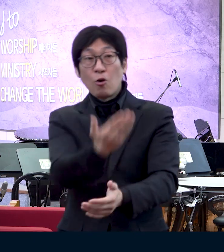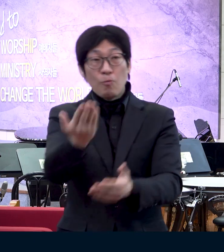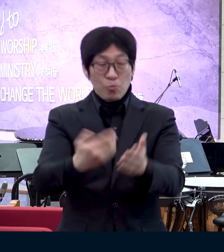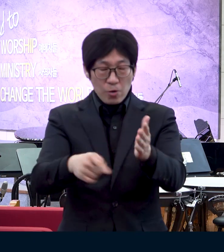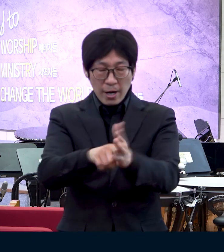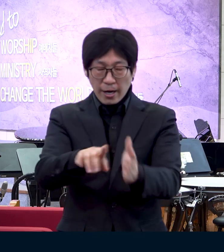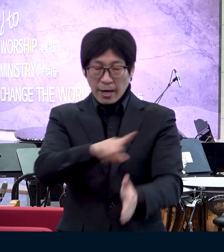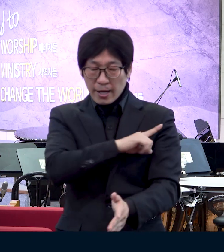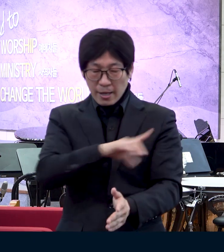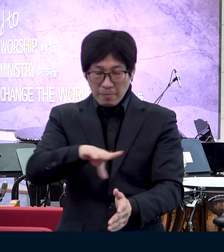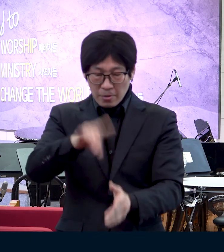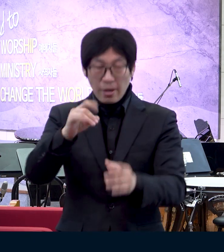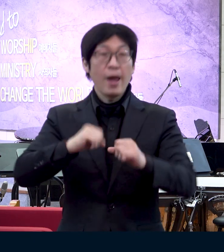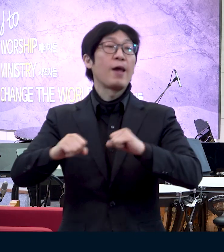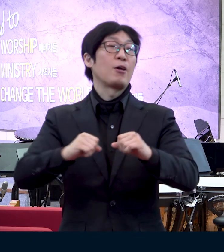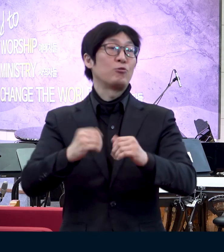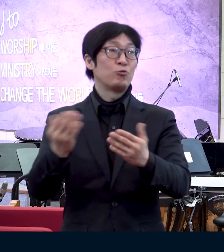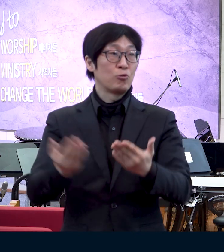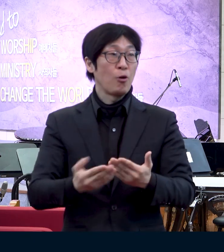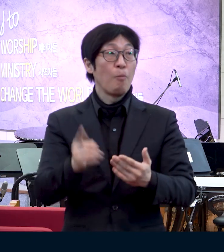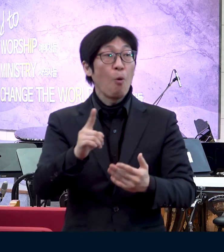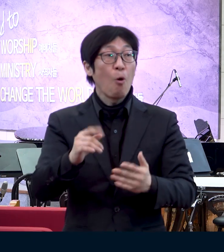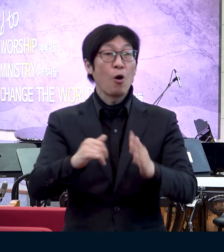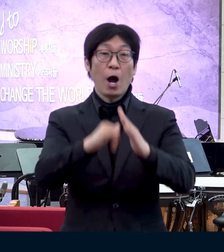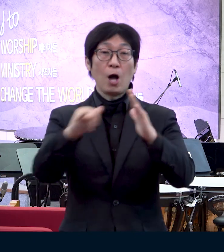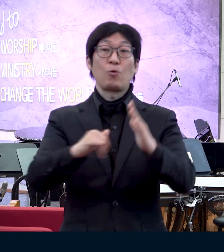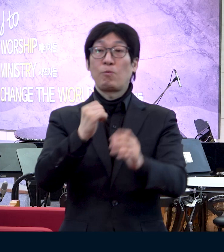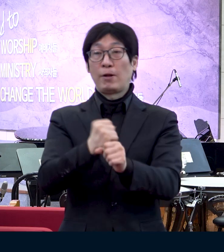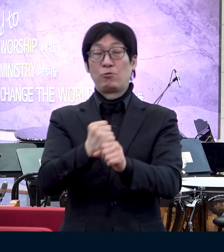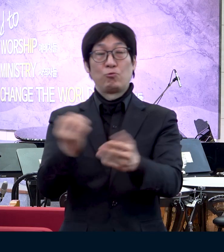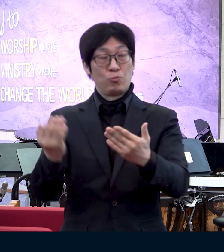바로 이거거든요. 가족을 만들어 주신 거예요.